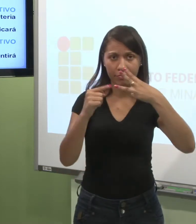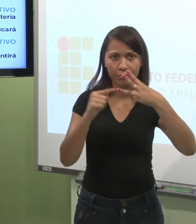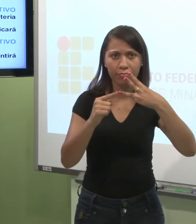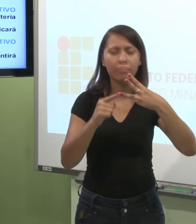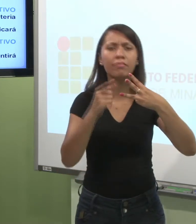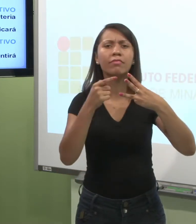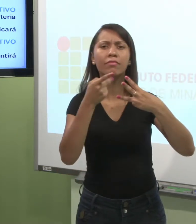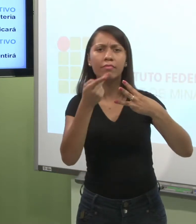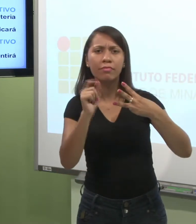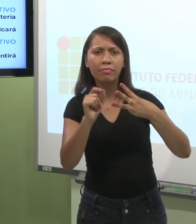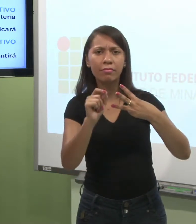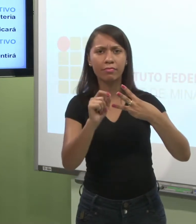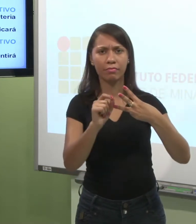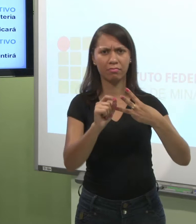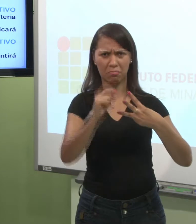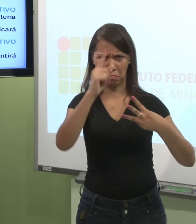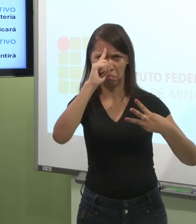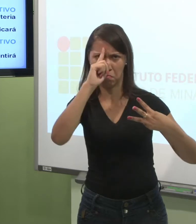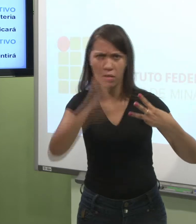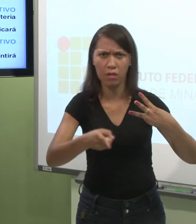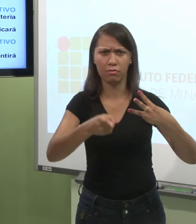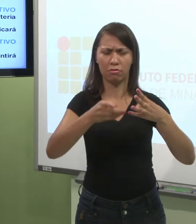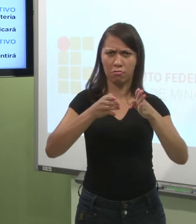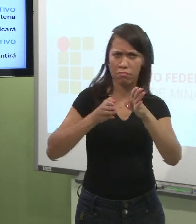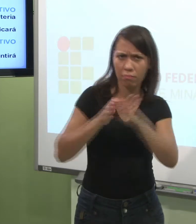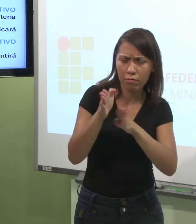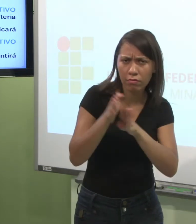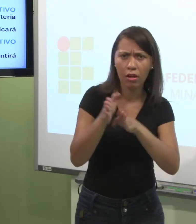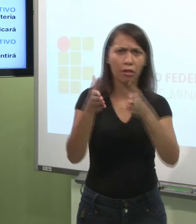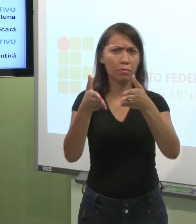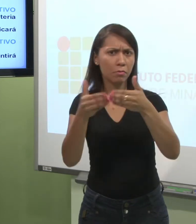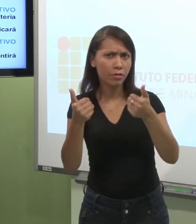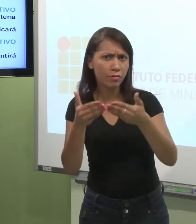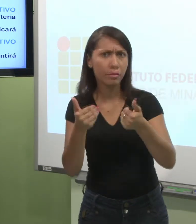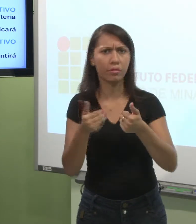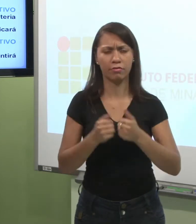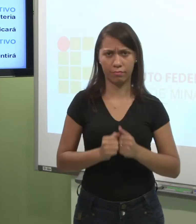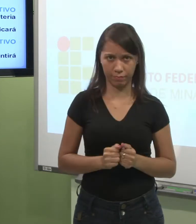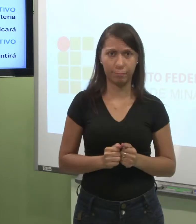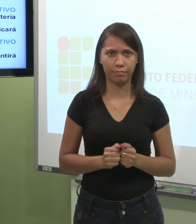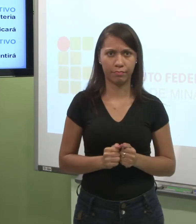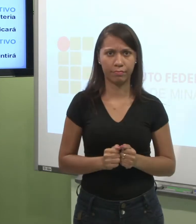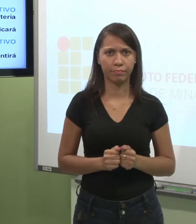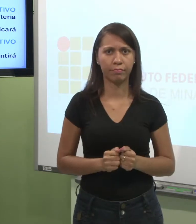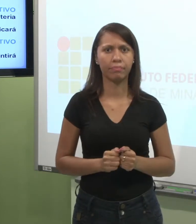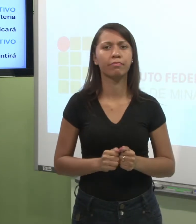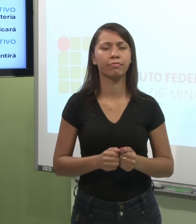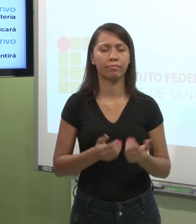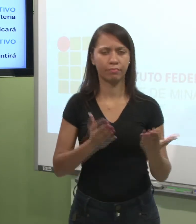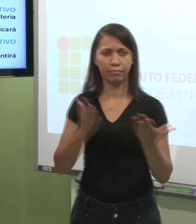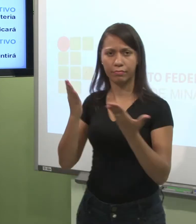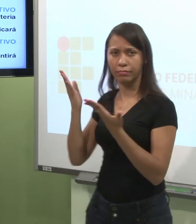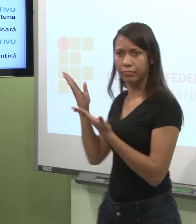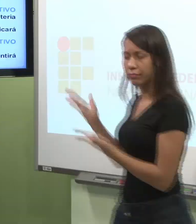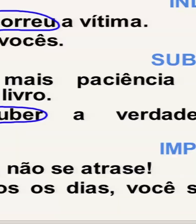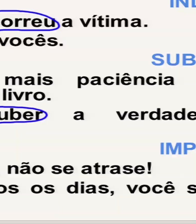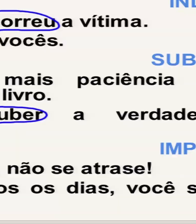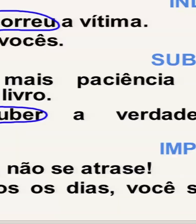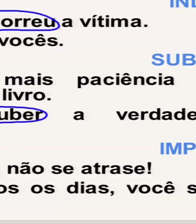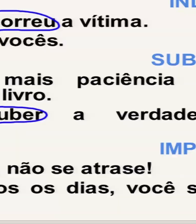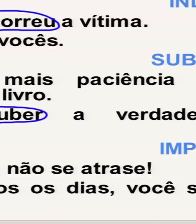apresenta o fato como ordem, conselho, pedido, súplica. Venha rápido, não se